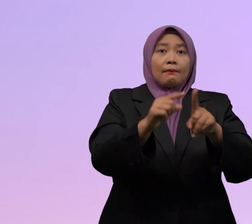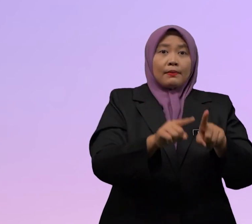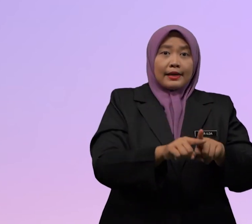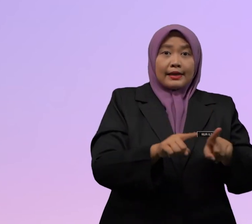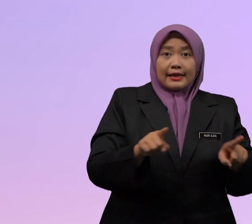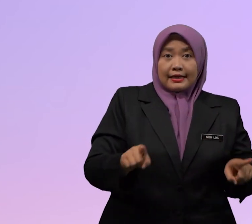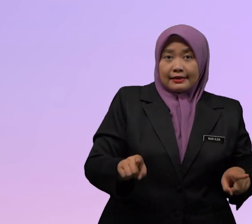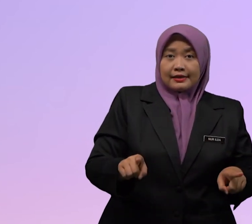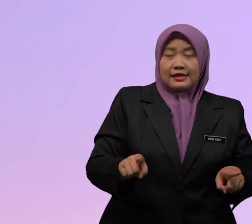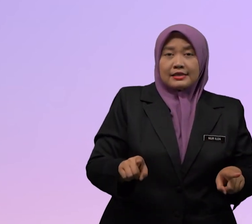Manakala